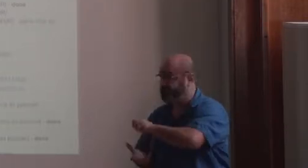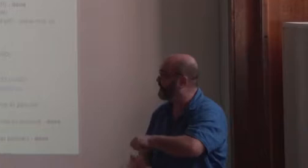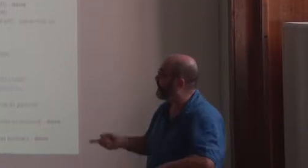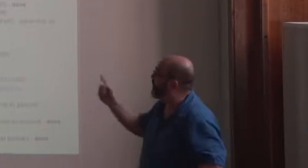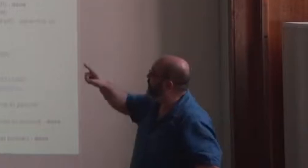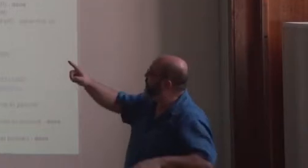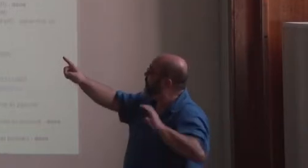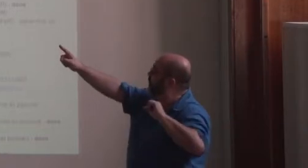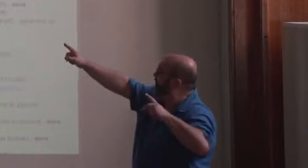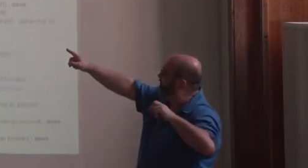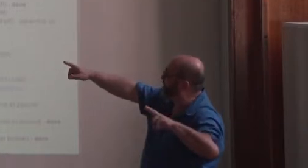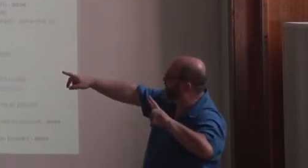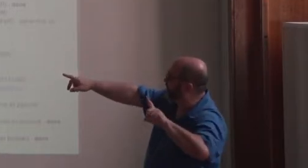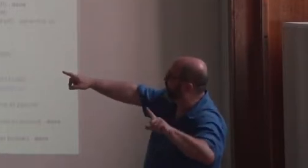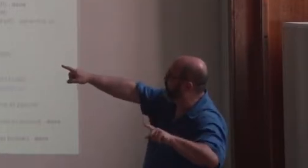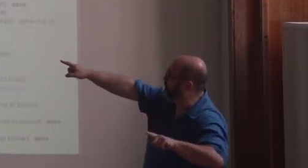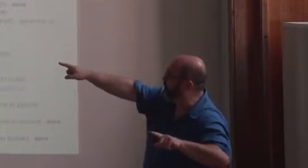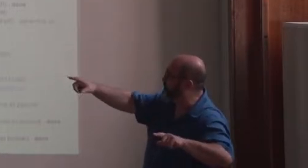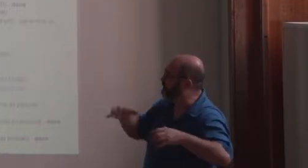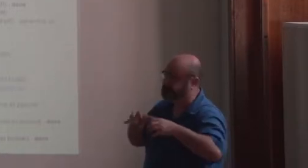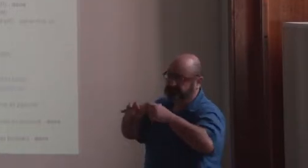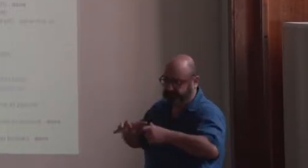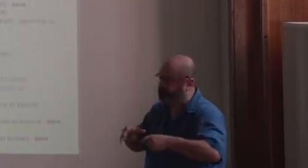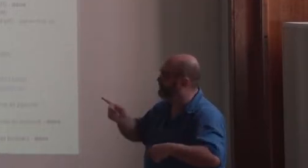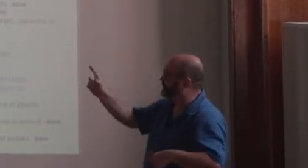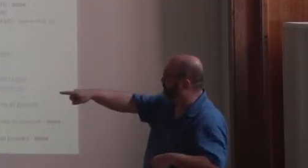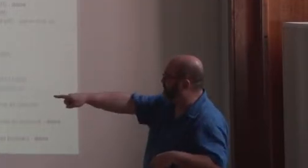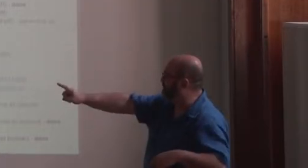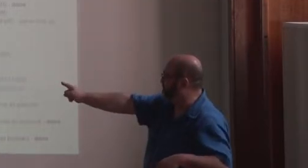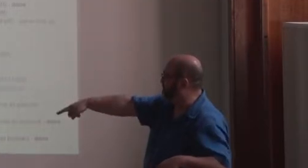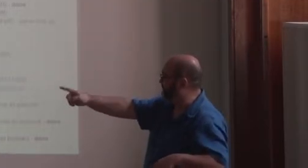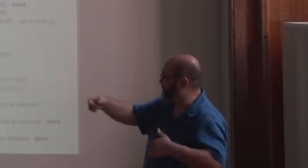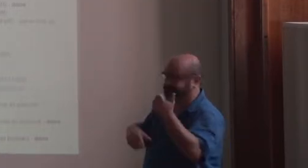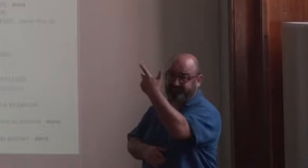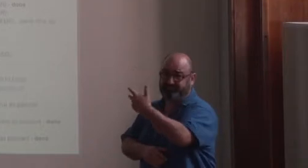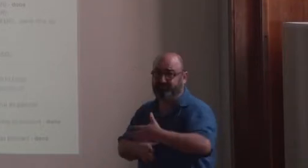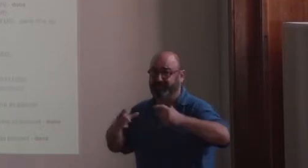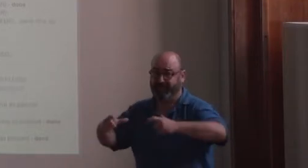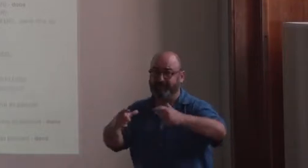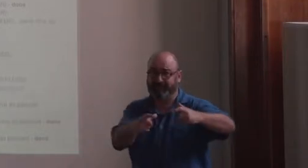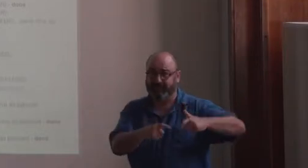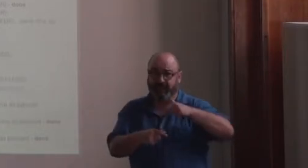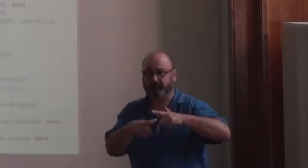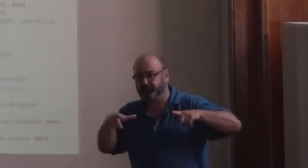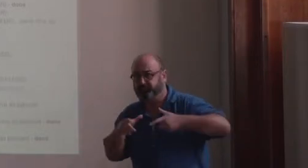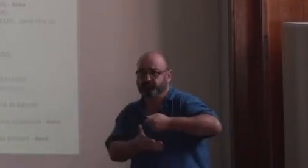le ESP32, j'en parlerai plus tard, la Pieboard. Donc on a toute une série de cartes, plus ou moins chères, plus ou moins compliquées. Là, on est dans